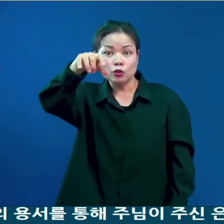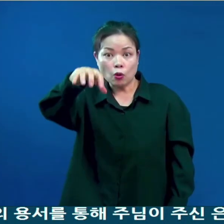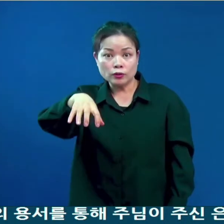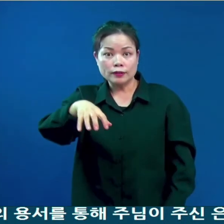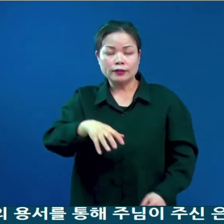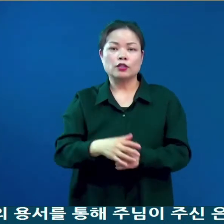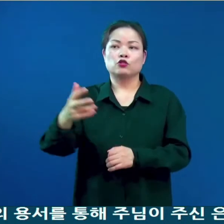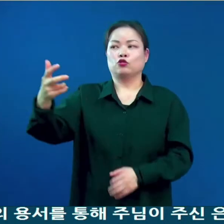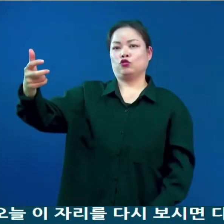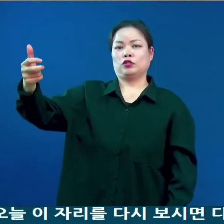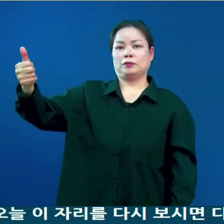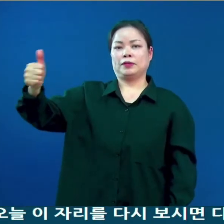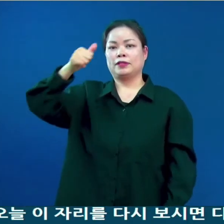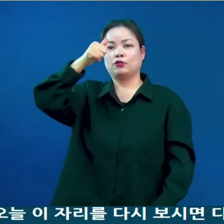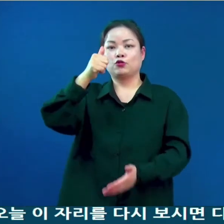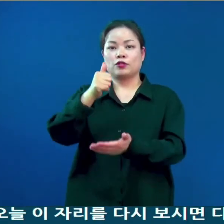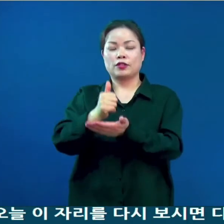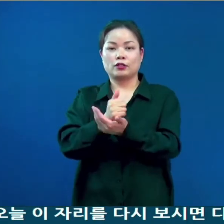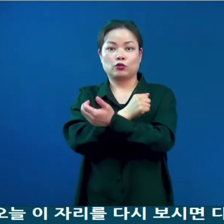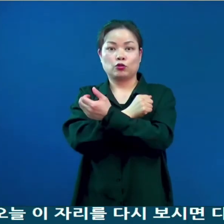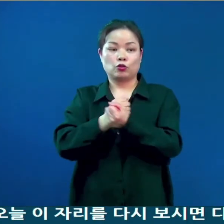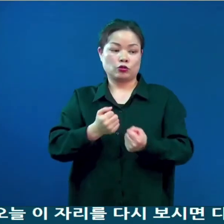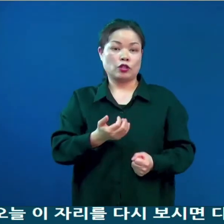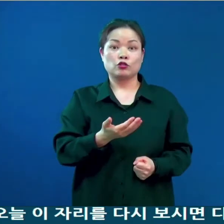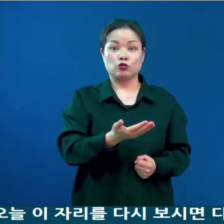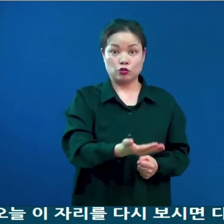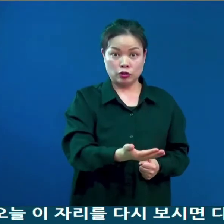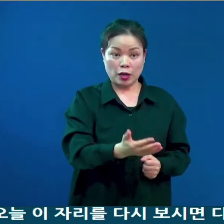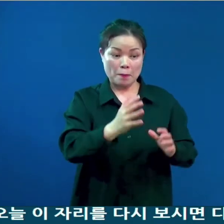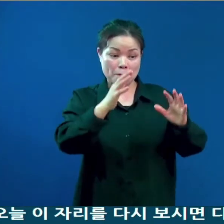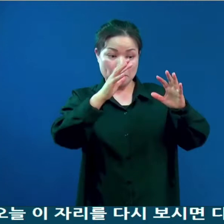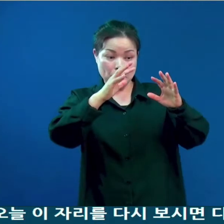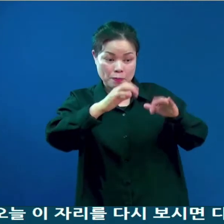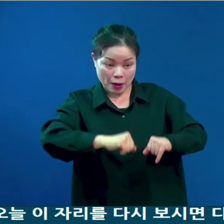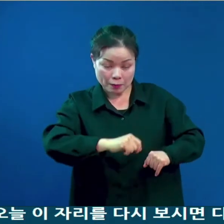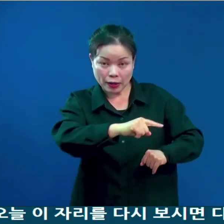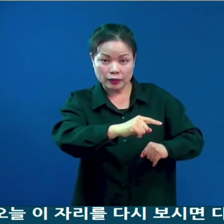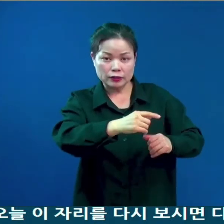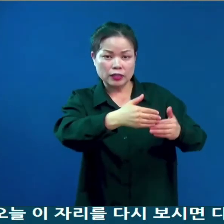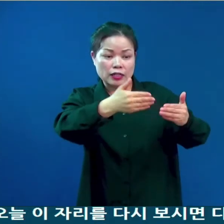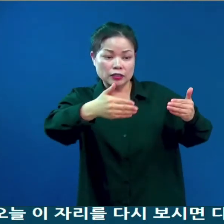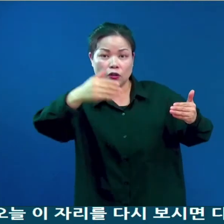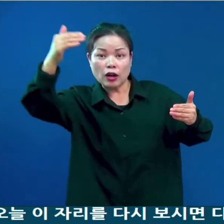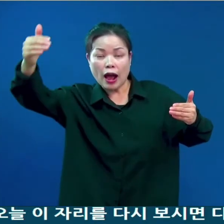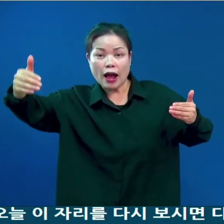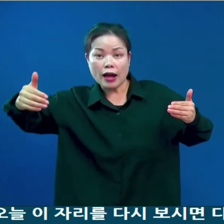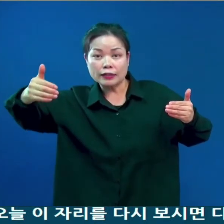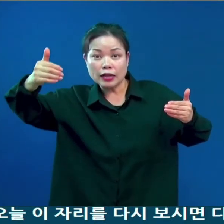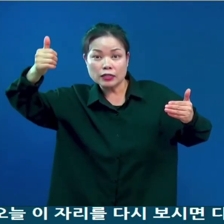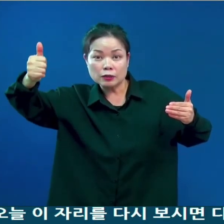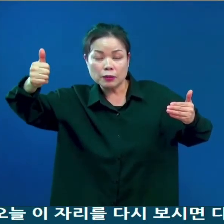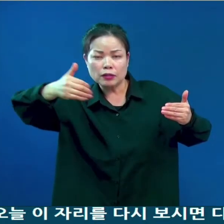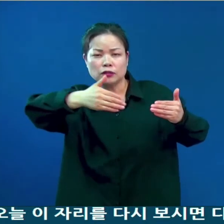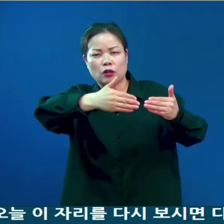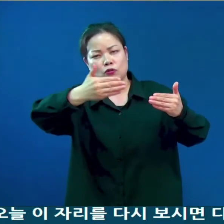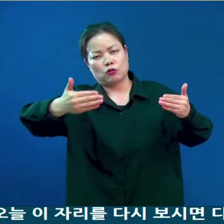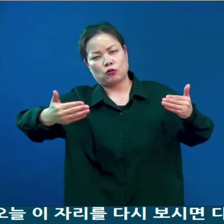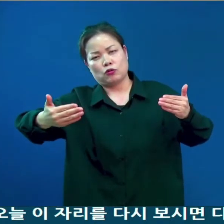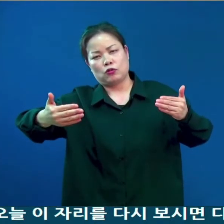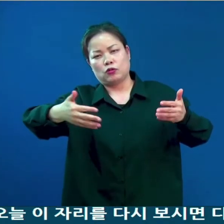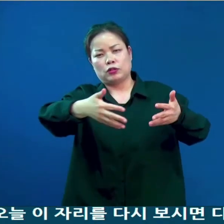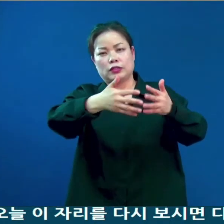곳에서 주님이 죄를 용서해 주시고 멸망당할 그 도성을 오히려 하나님의 도성으로